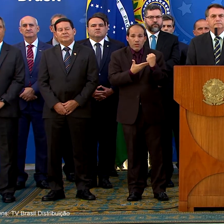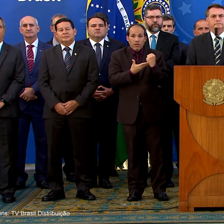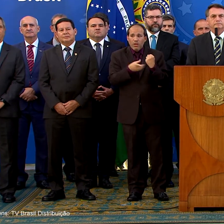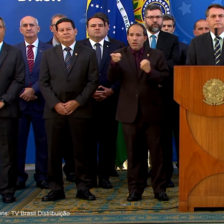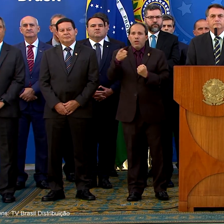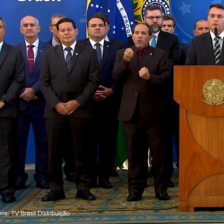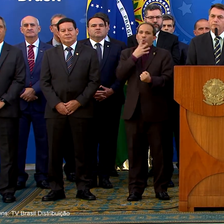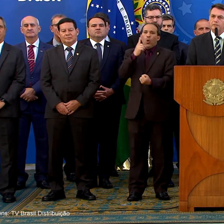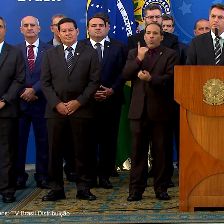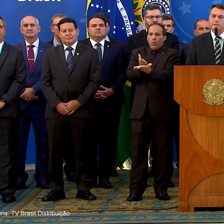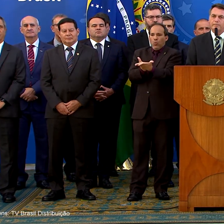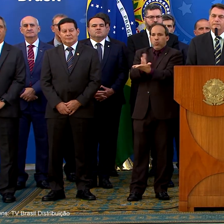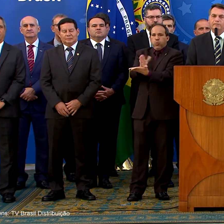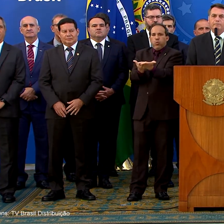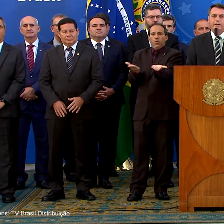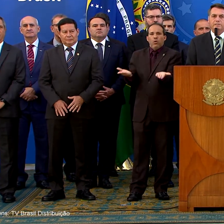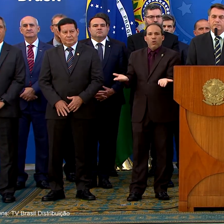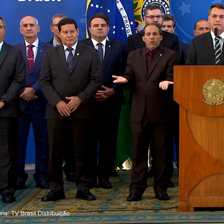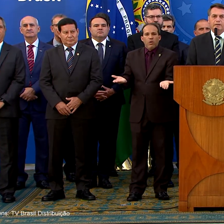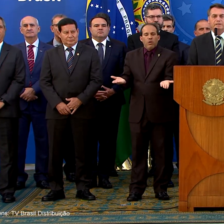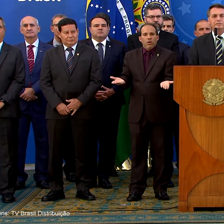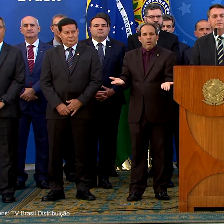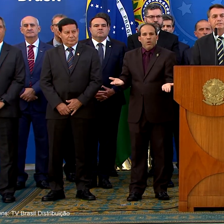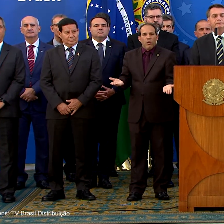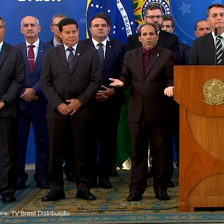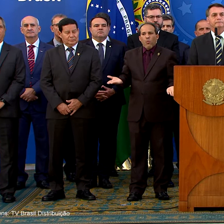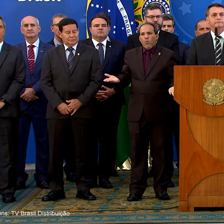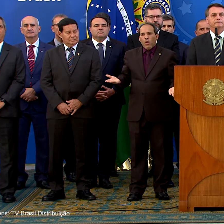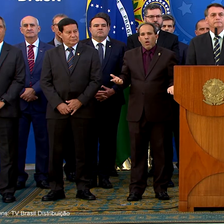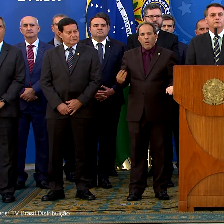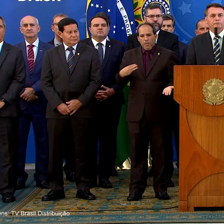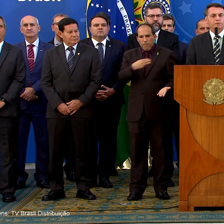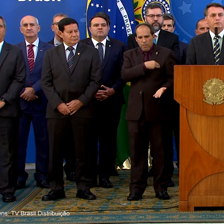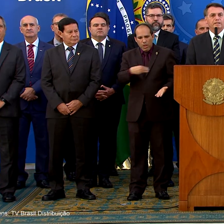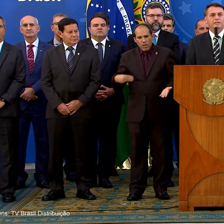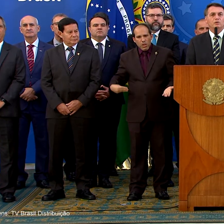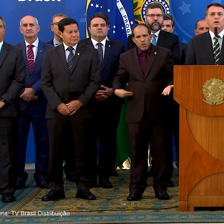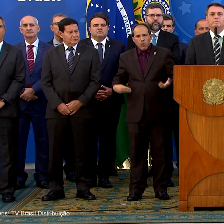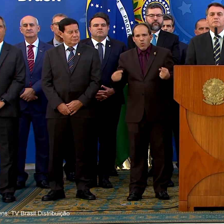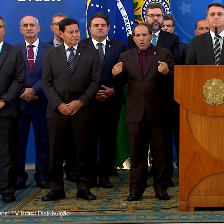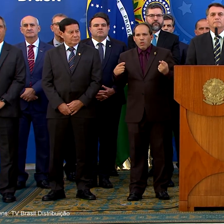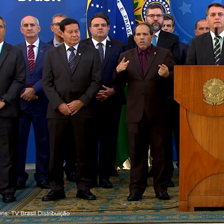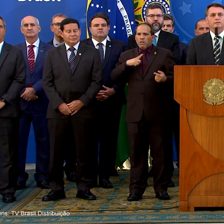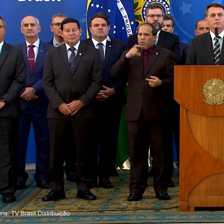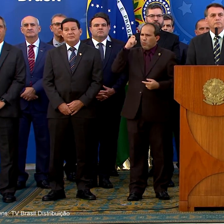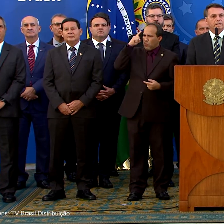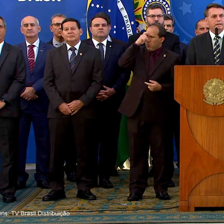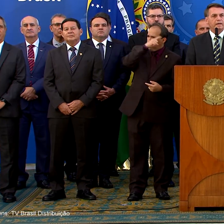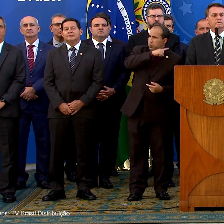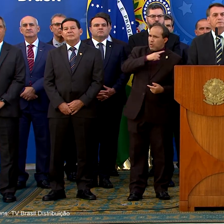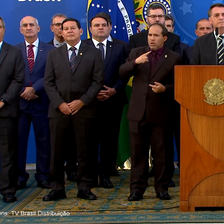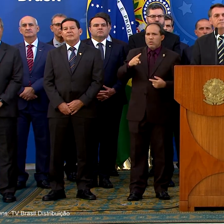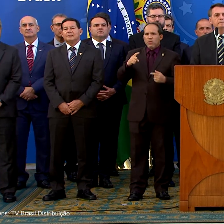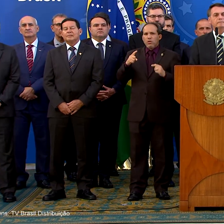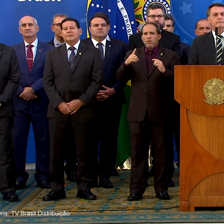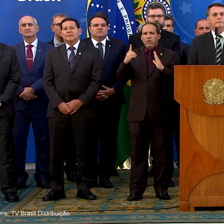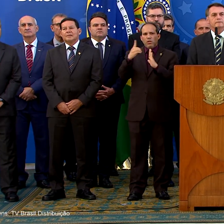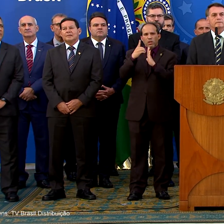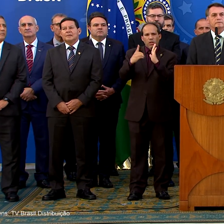e eu mereço lamentavelmente disarmament ista dificuldades enormes com